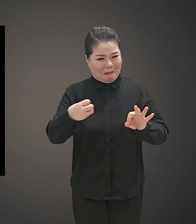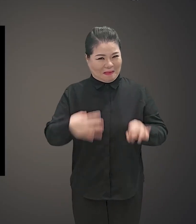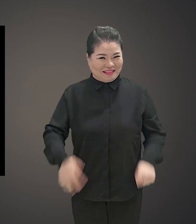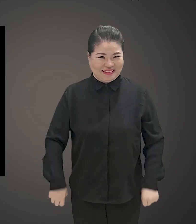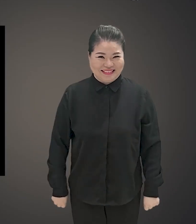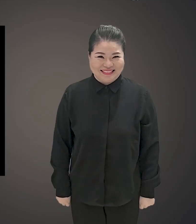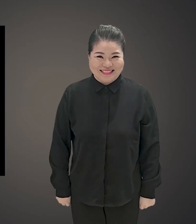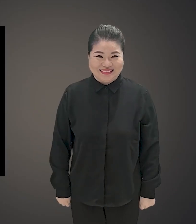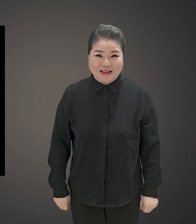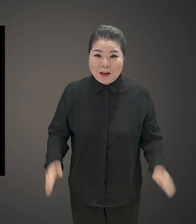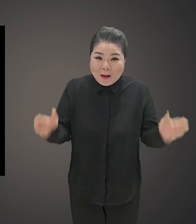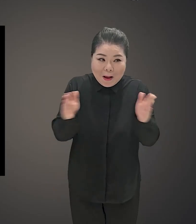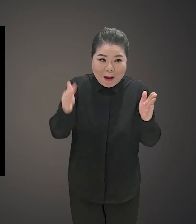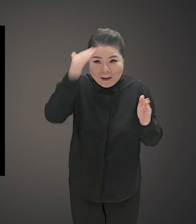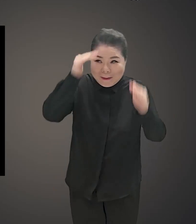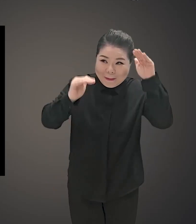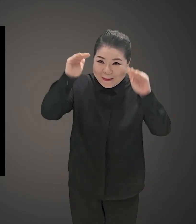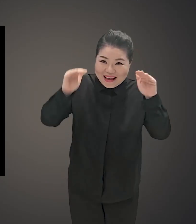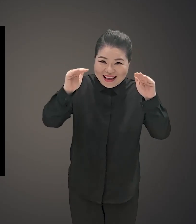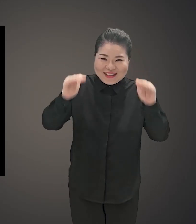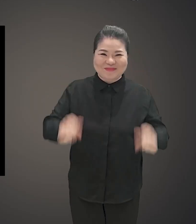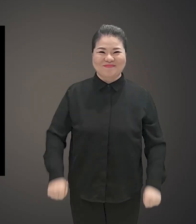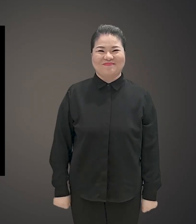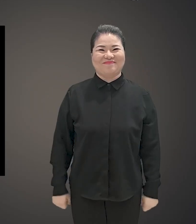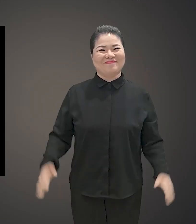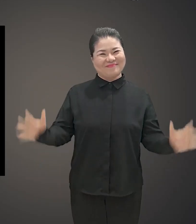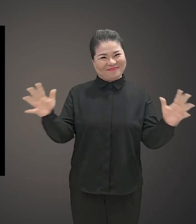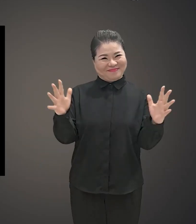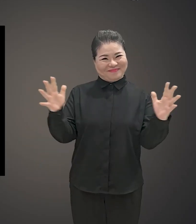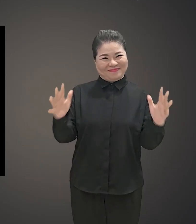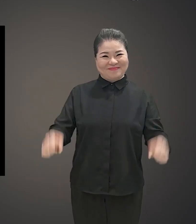이때부터 키가 차이가 너무 난다니까. 자.